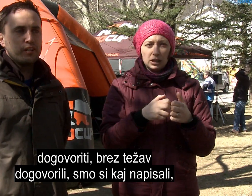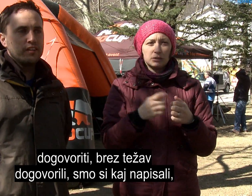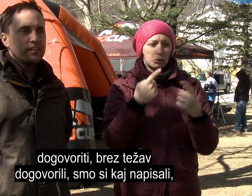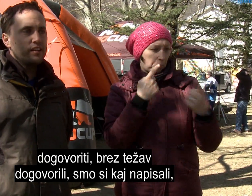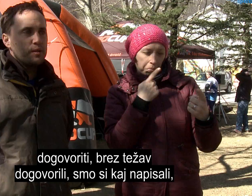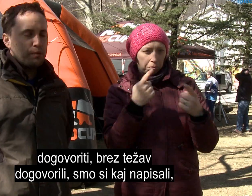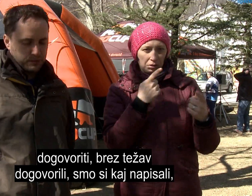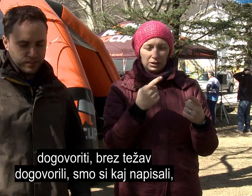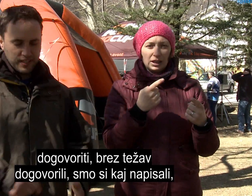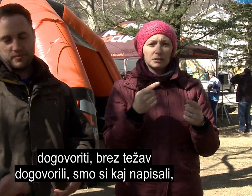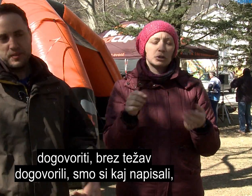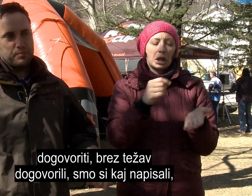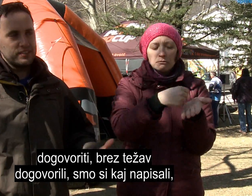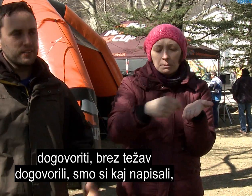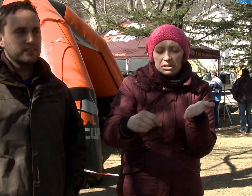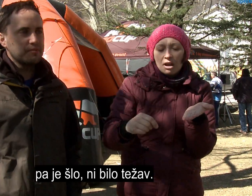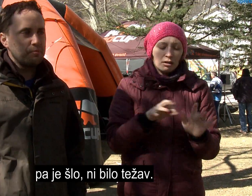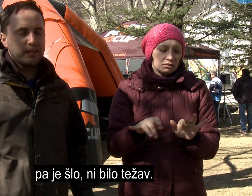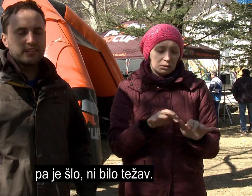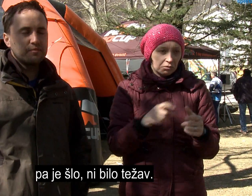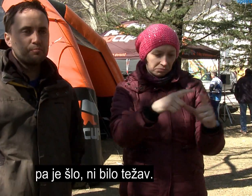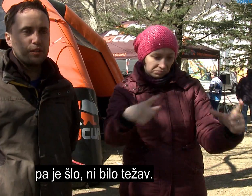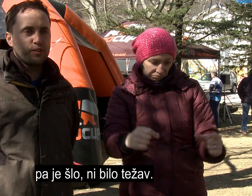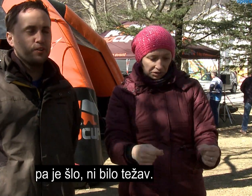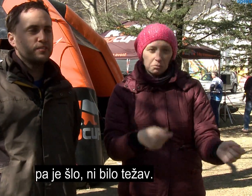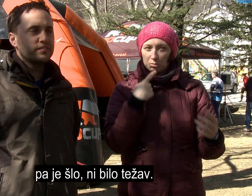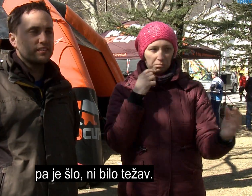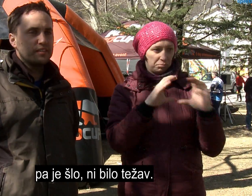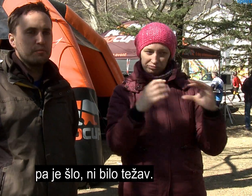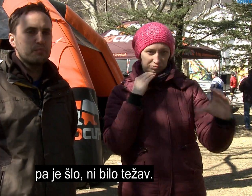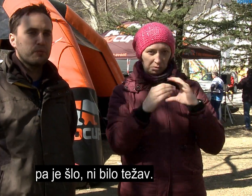dogovorili. Pač smo si kaj napisali, pa je šlo, ni bil problem.